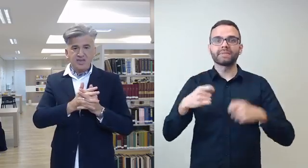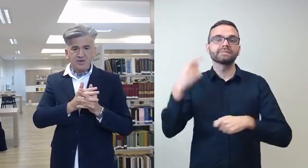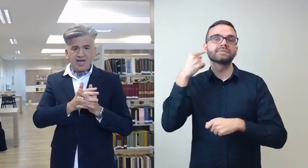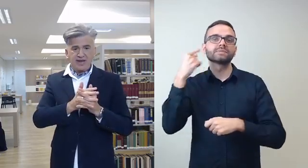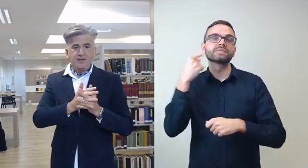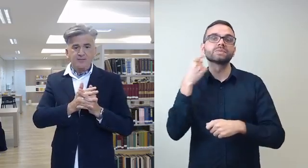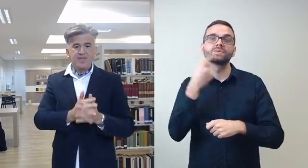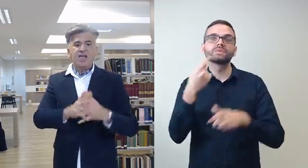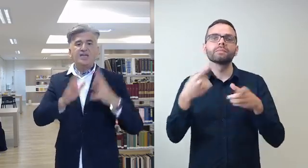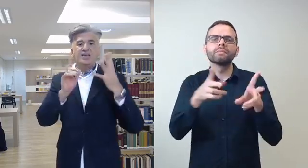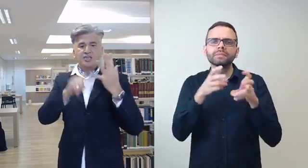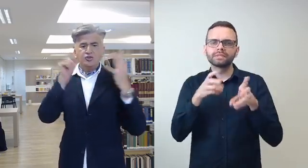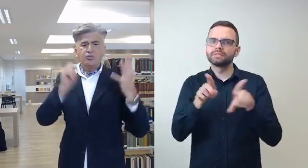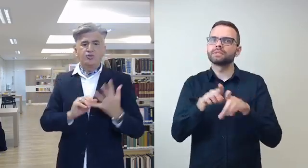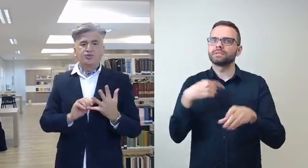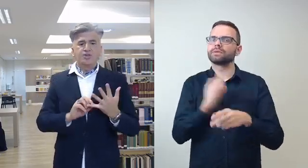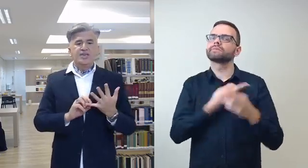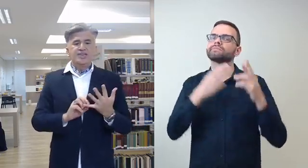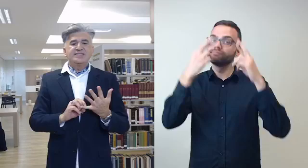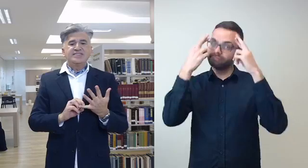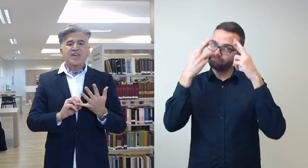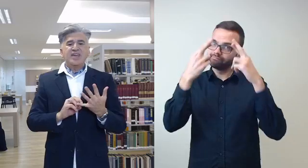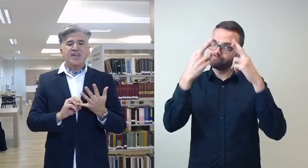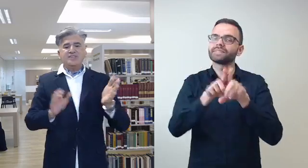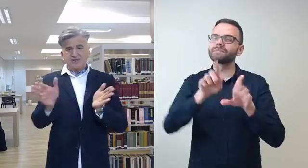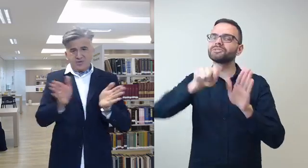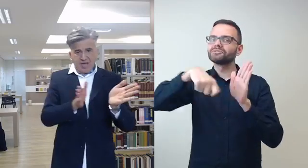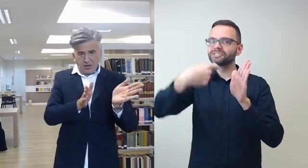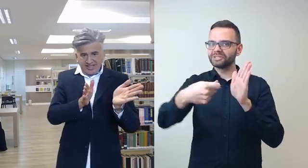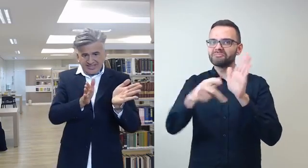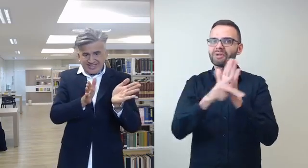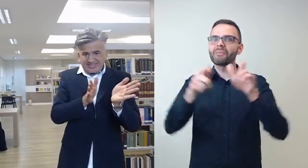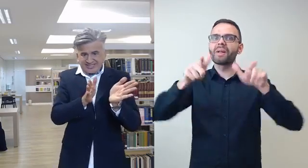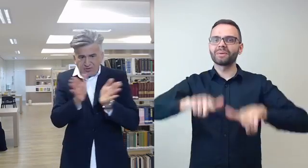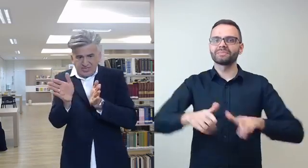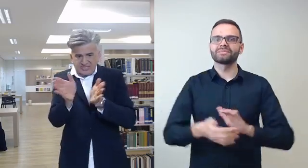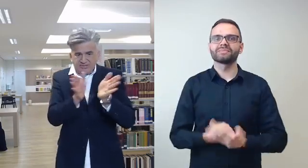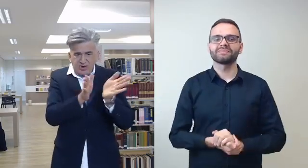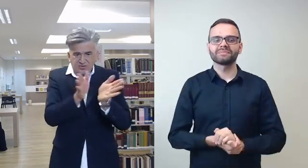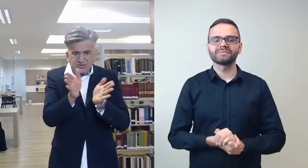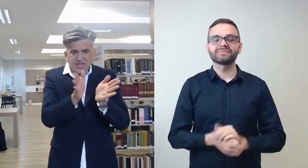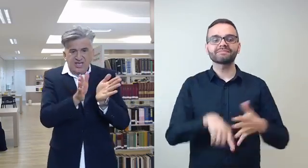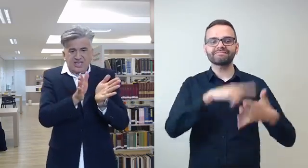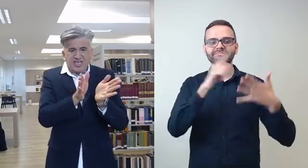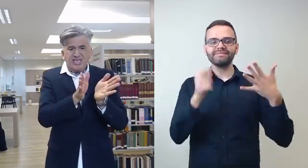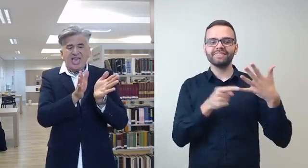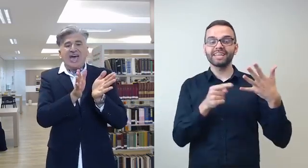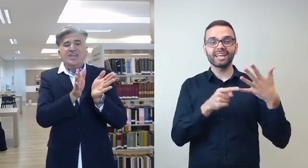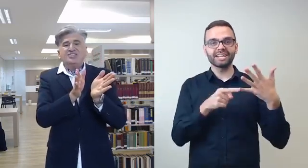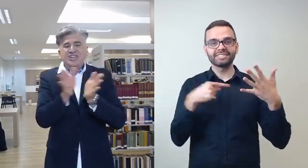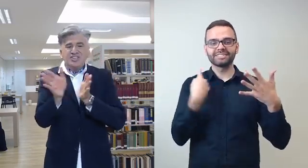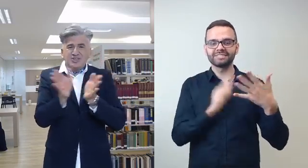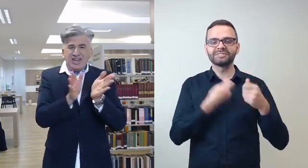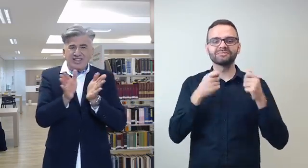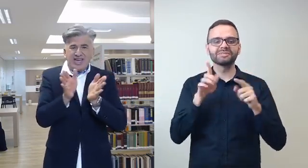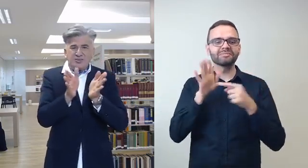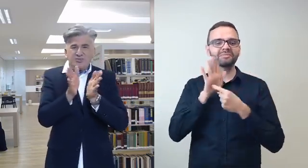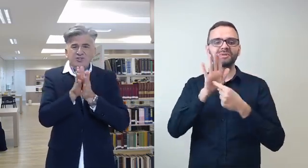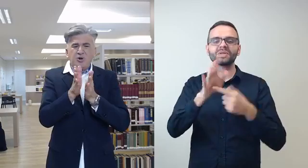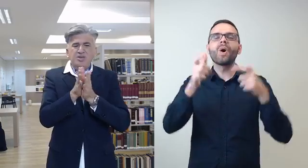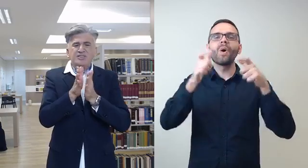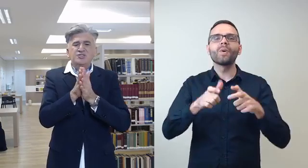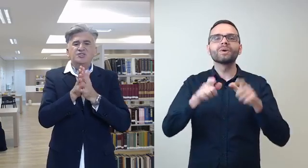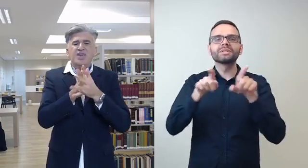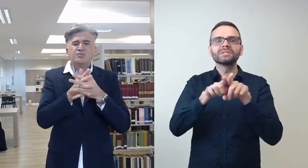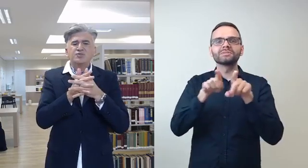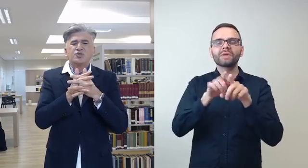naquele lugar. Tá? 5º ponto, estar muito atento na orientação das mãos e a direcionalidade,